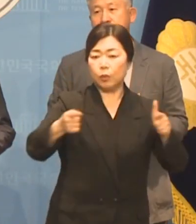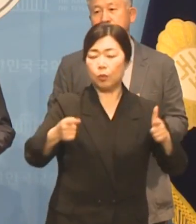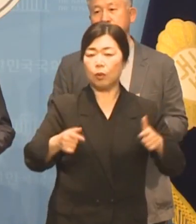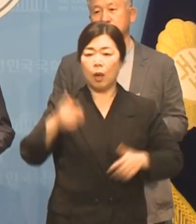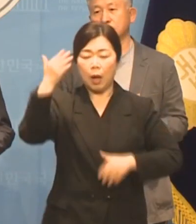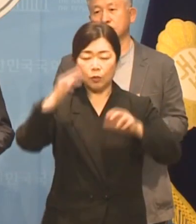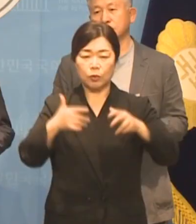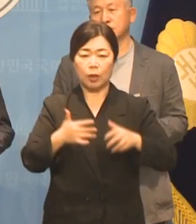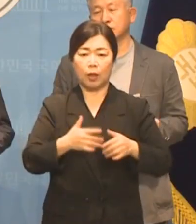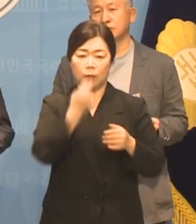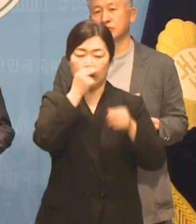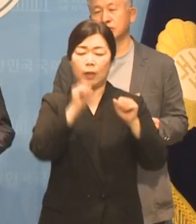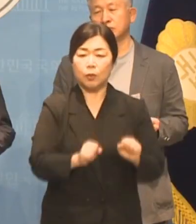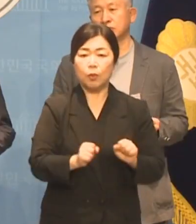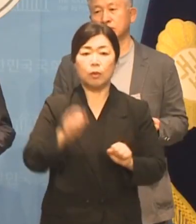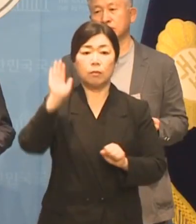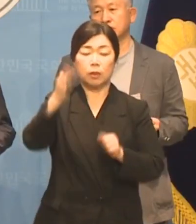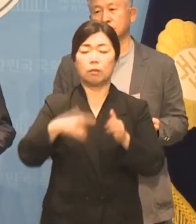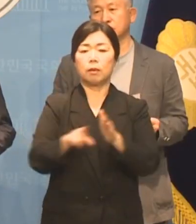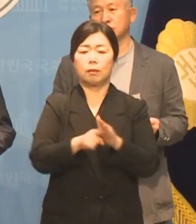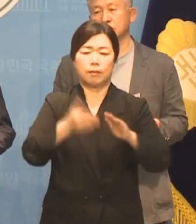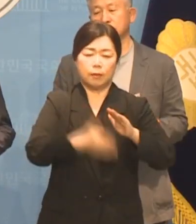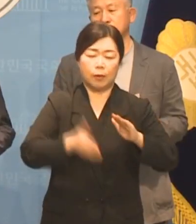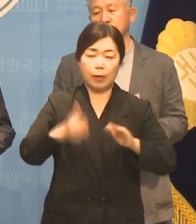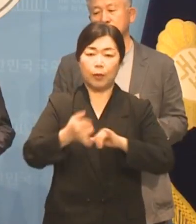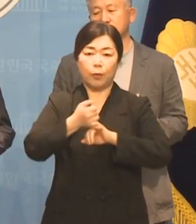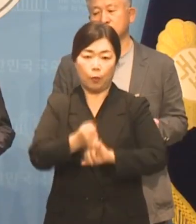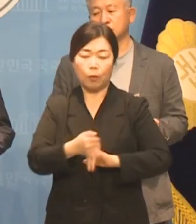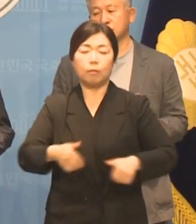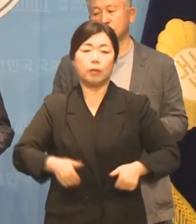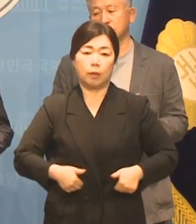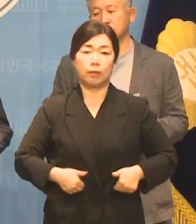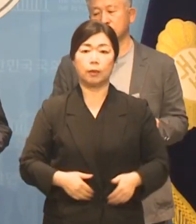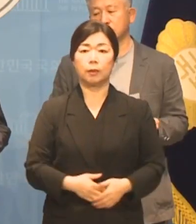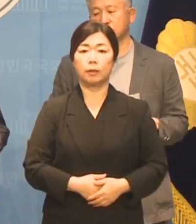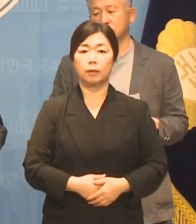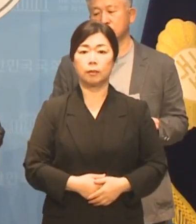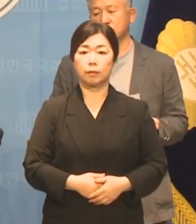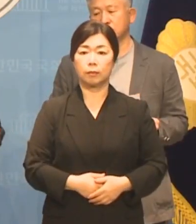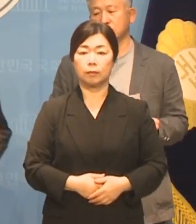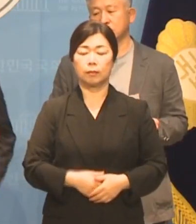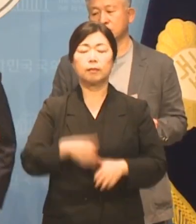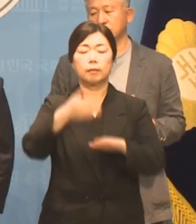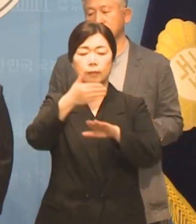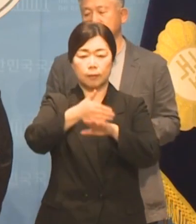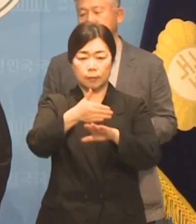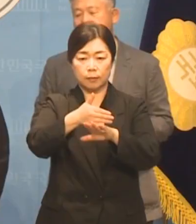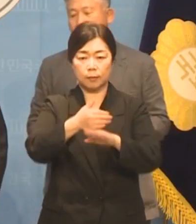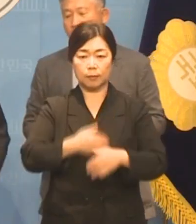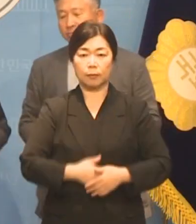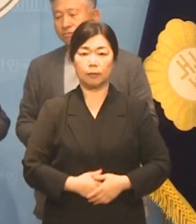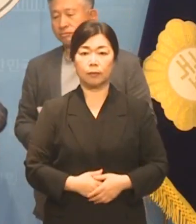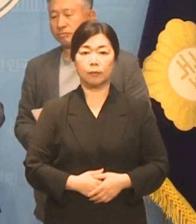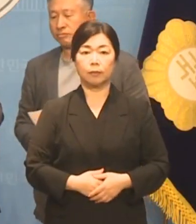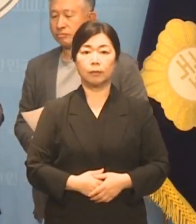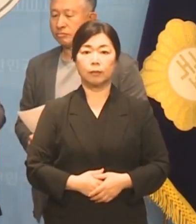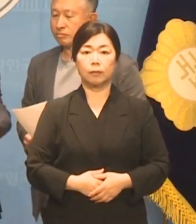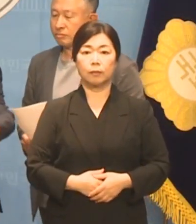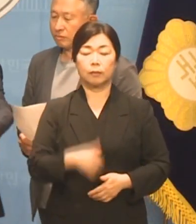민족의 생존과 미래를 위한 절대적 가치입니다. 감사합니다.